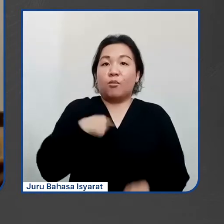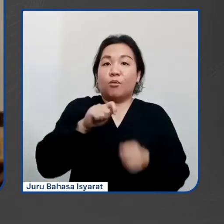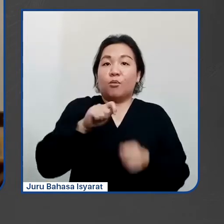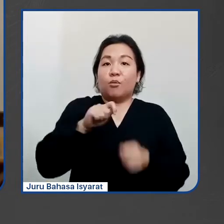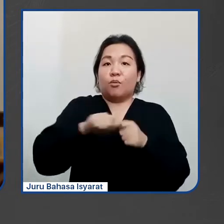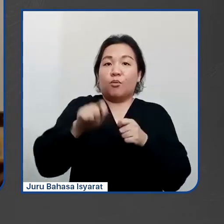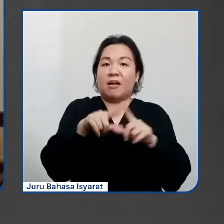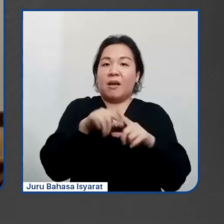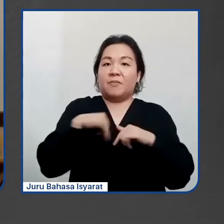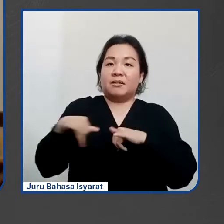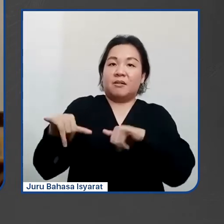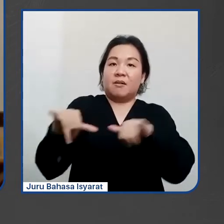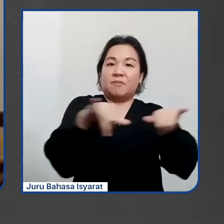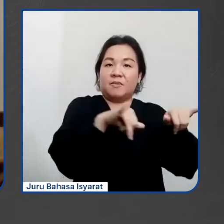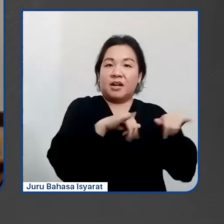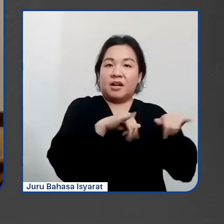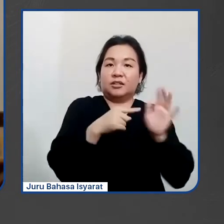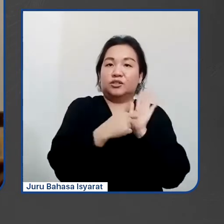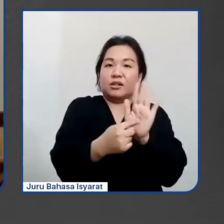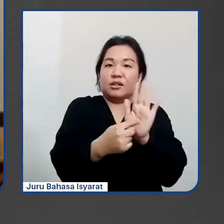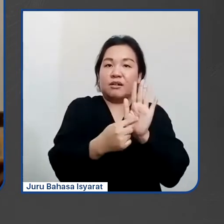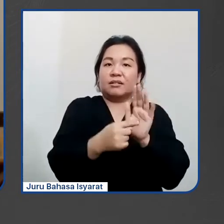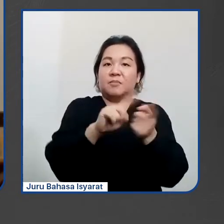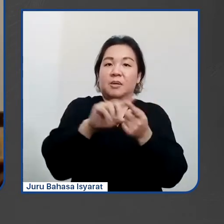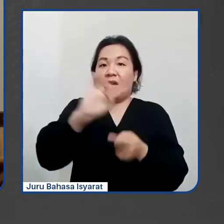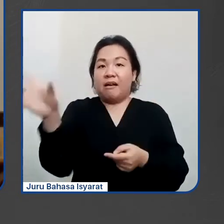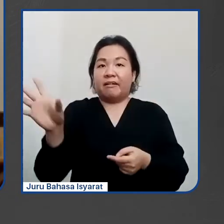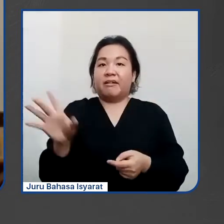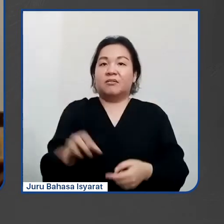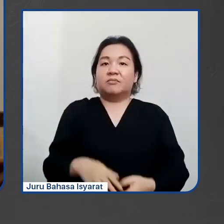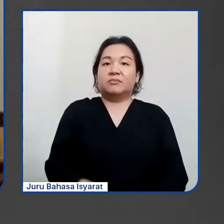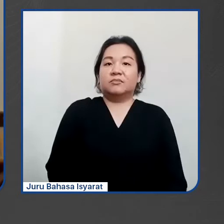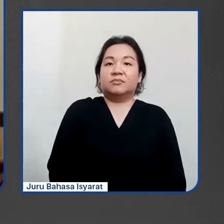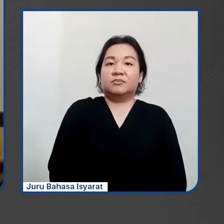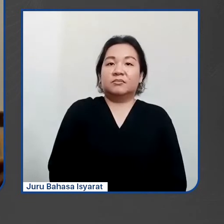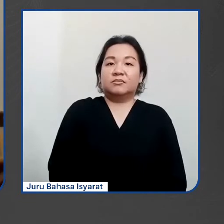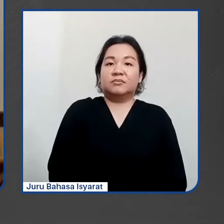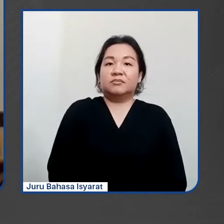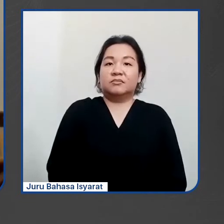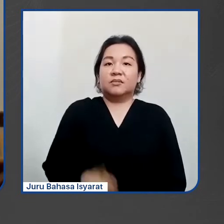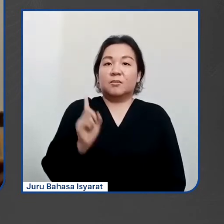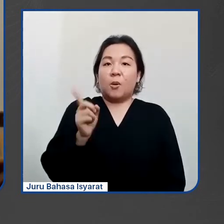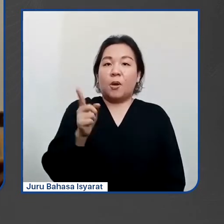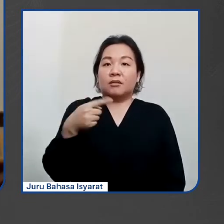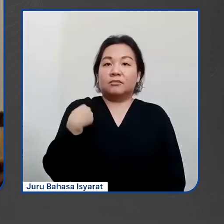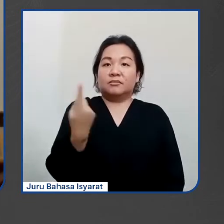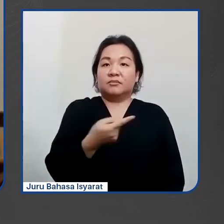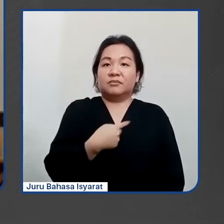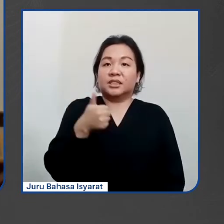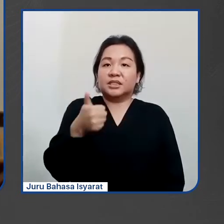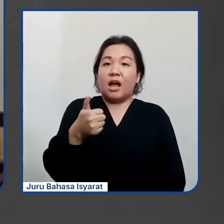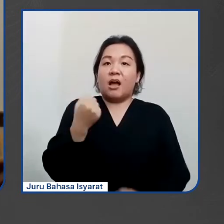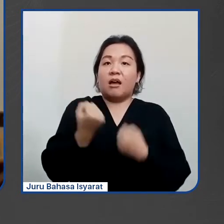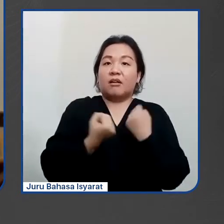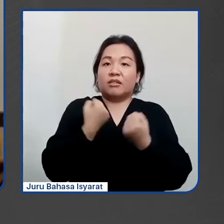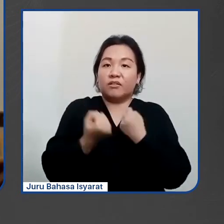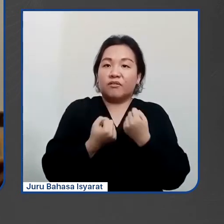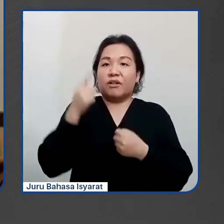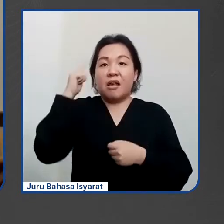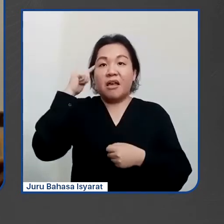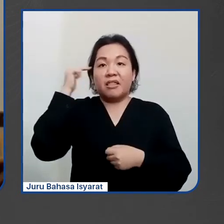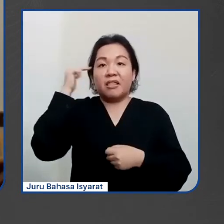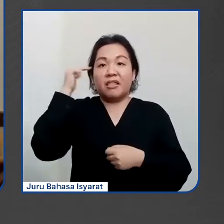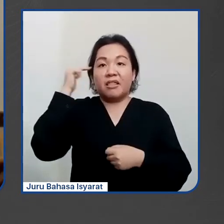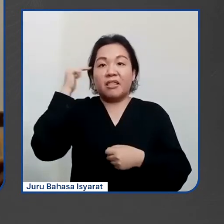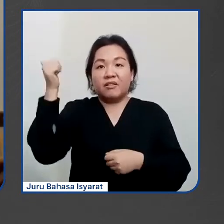yang lain bahwa kita juga bisa punya karya, kita juga bisa produktif, dan kita juga bisa kreatif gitu. Jadi dan kita bisa